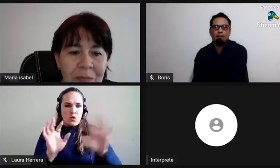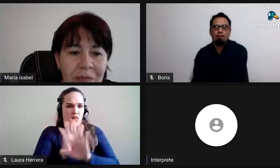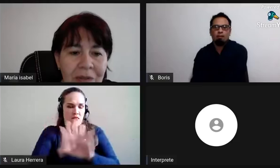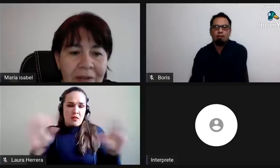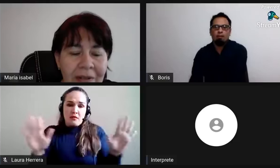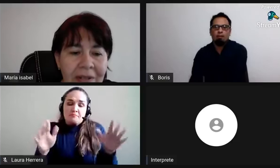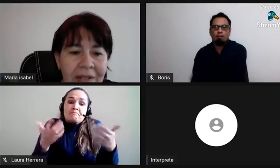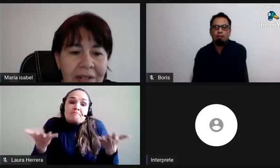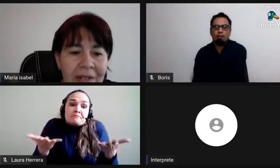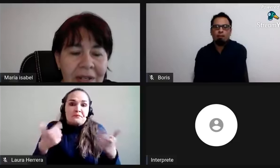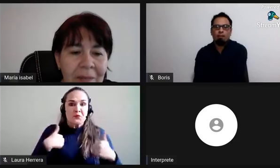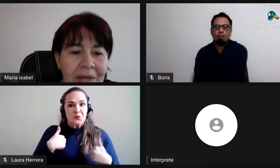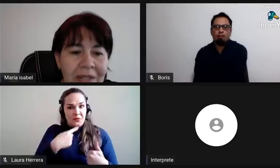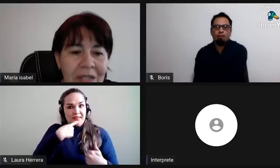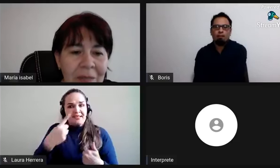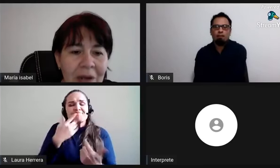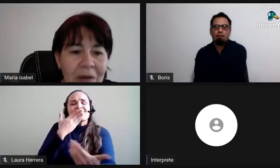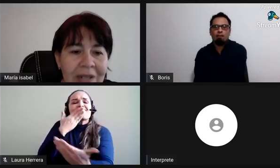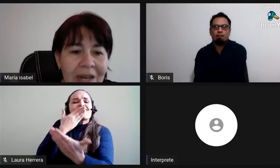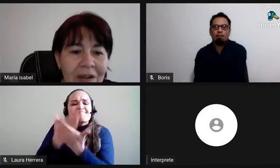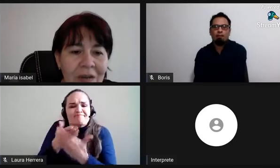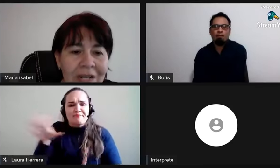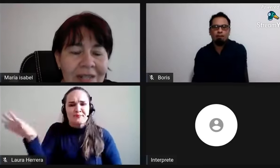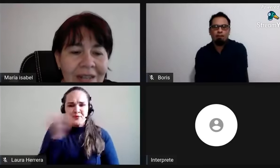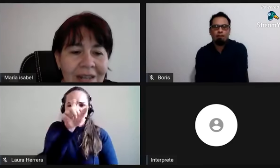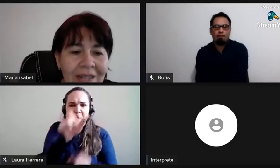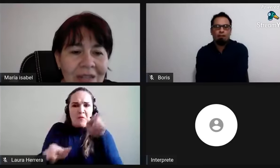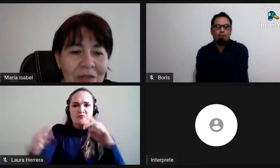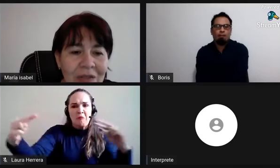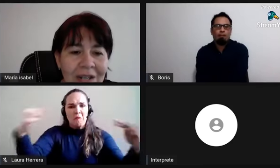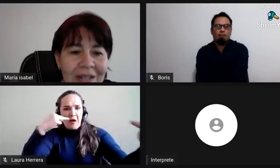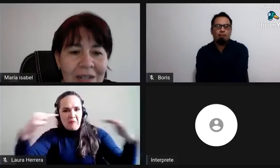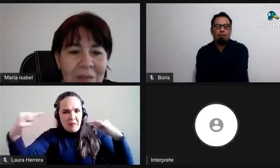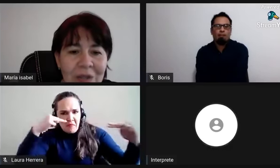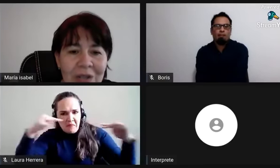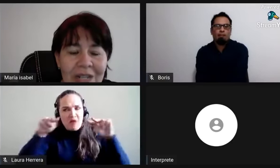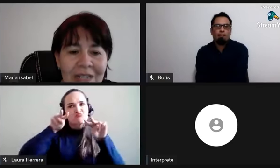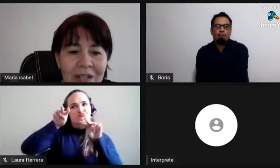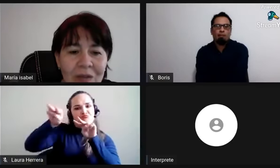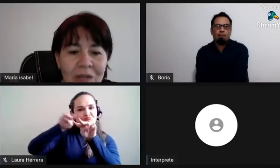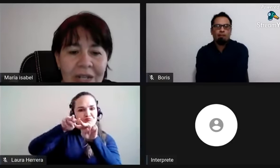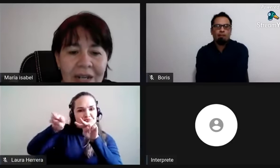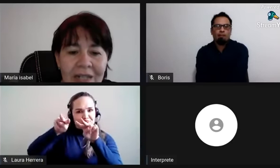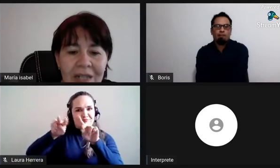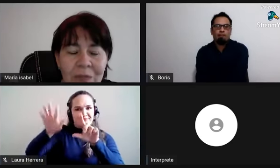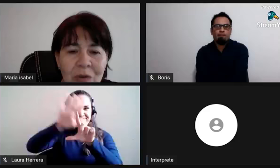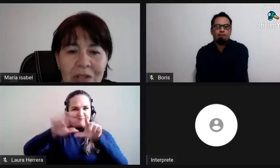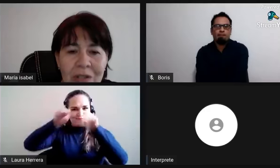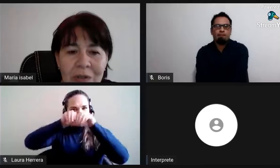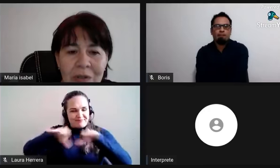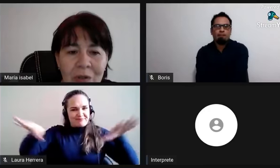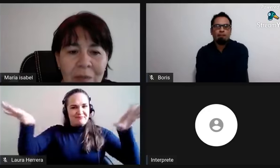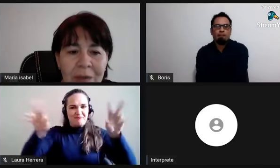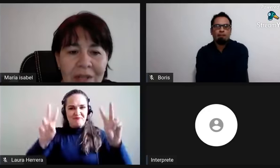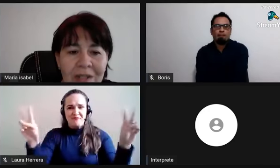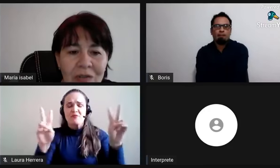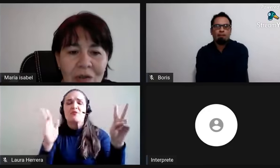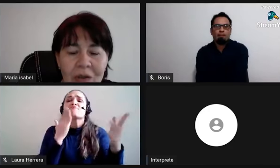agradecerles por haber participado el día de hoy y estar atentos a la transmisión de la tertulia. Gracias, Boris, pues por compartirnos toda